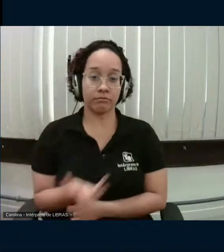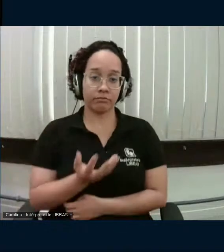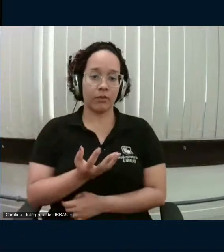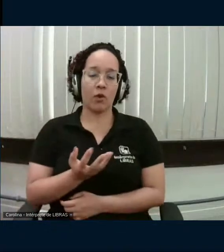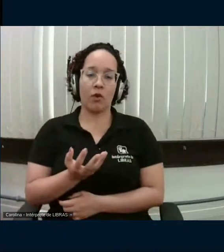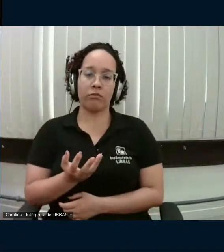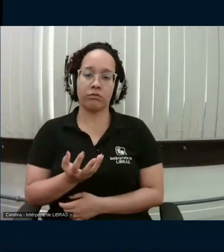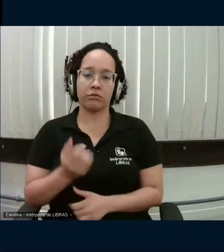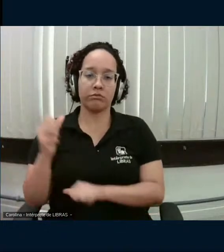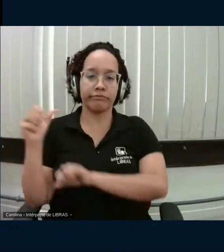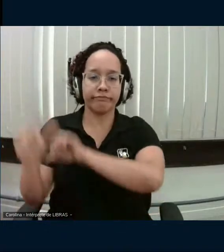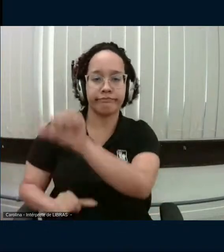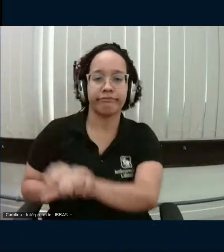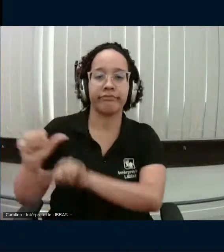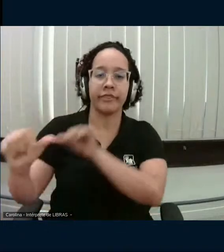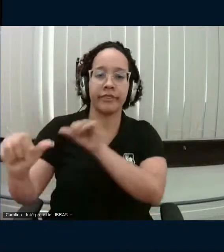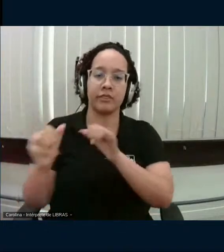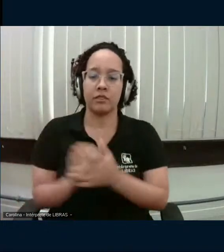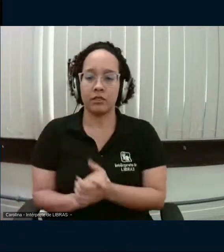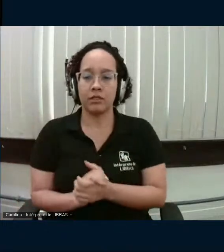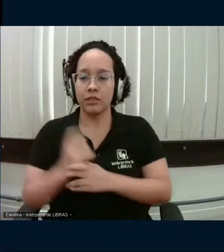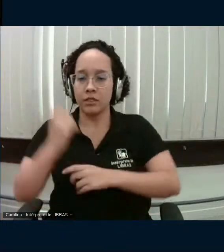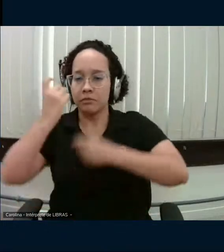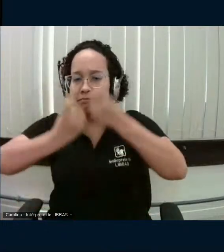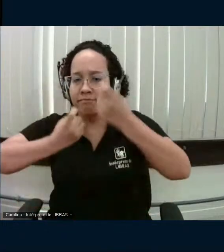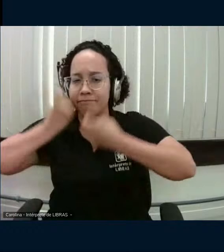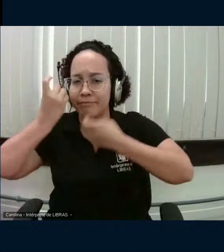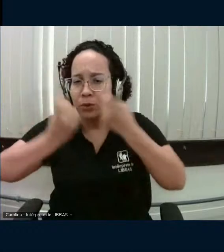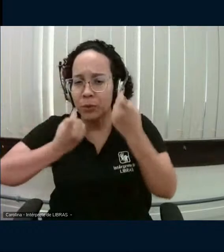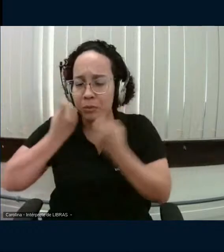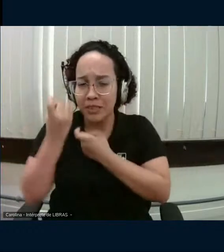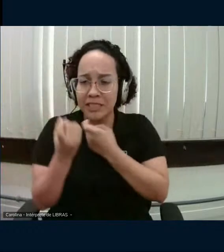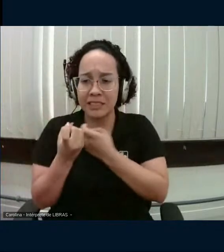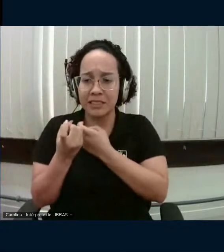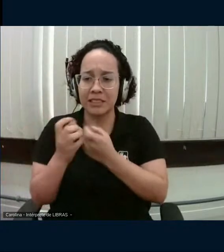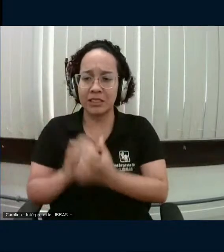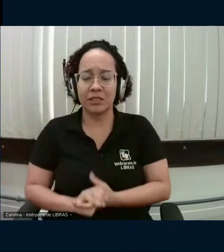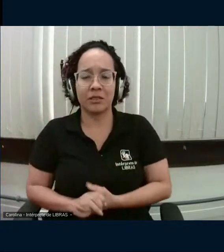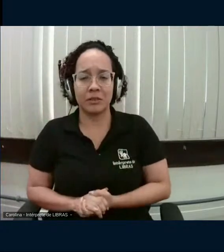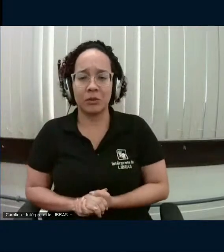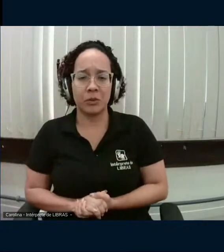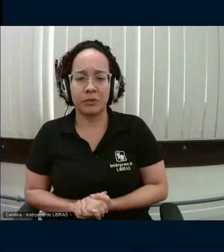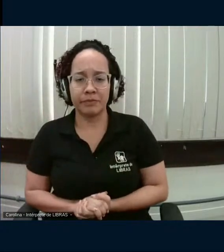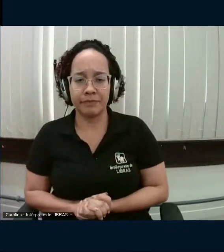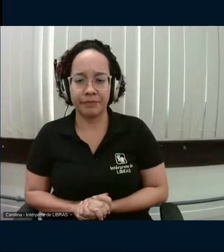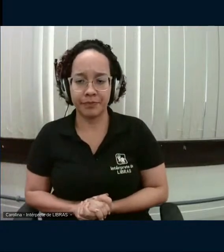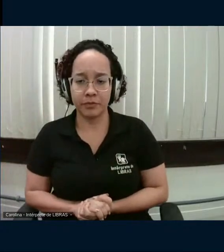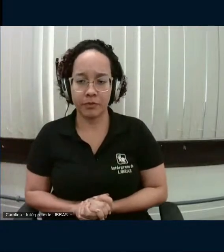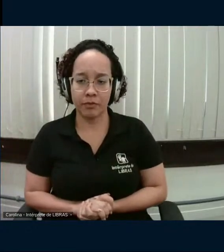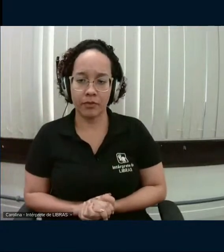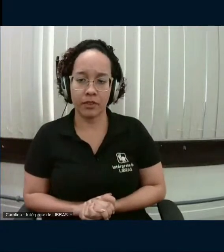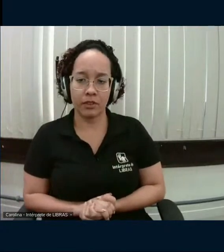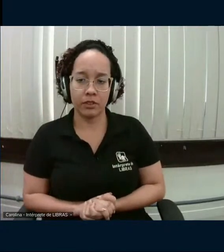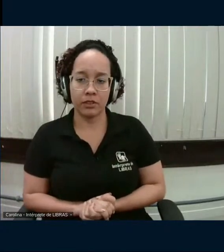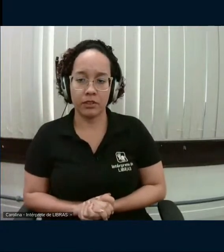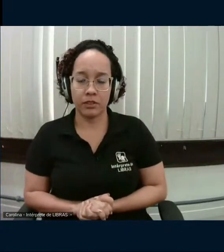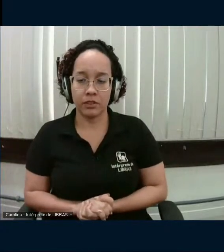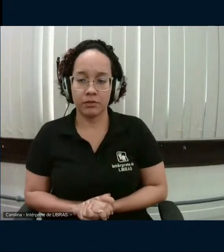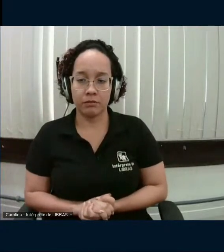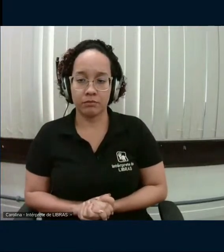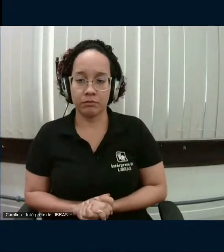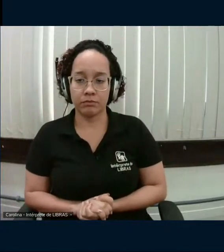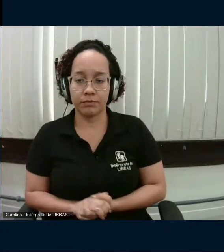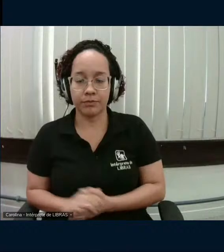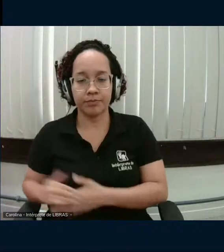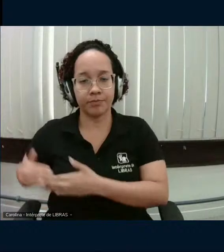com a preocupação de resgatar, né, um tempo mais